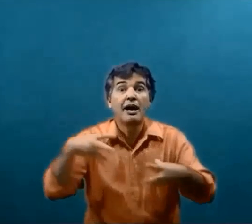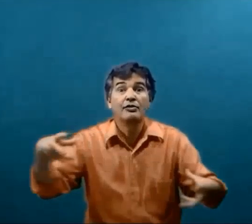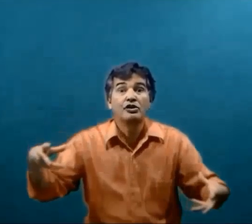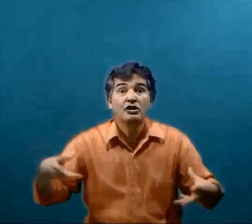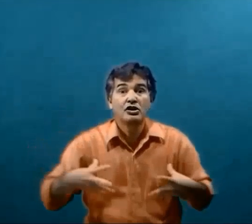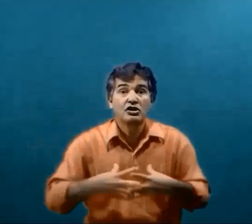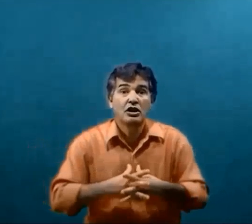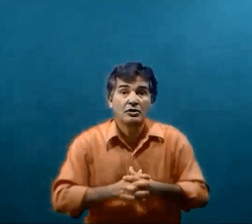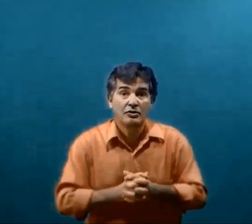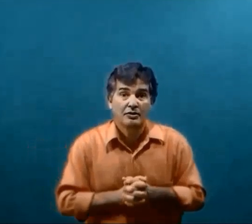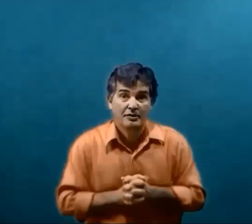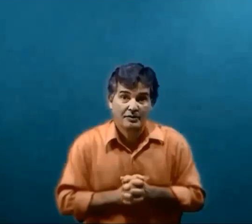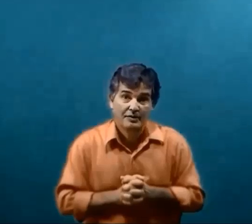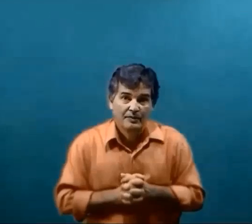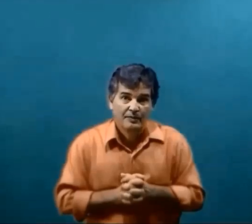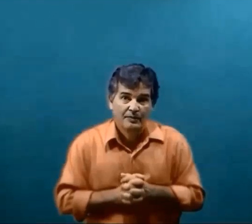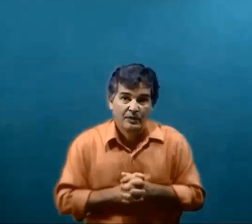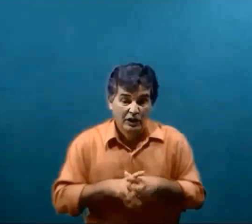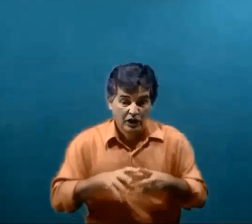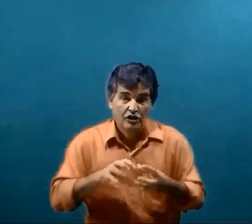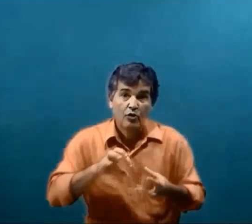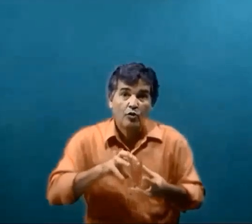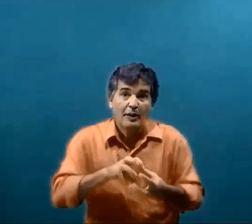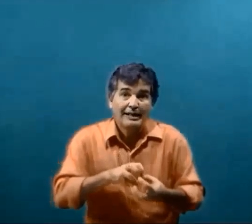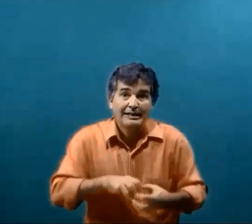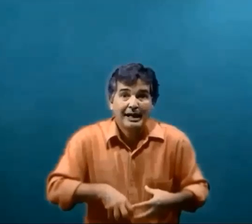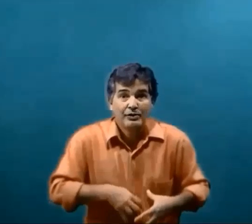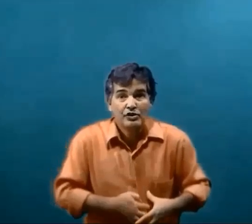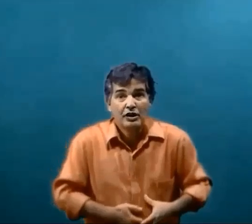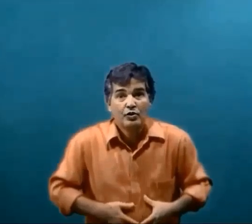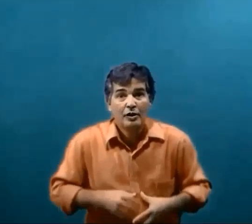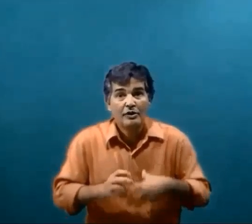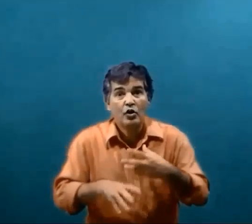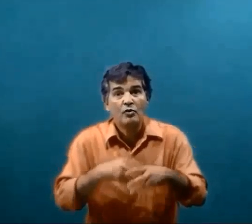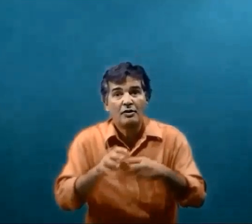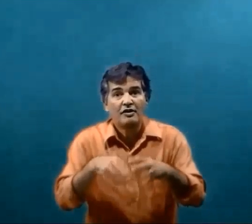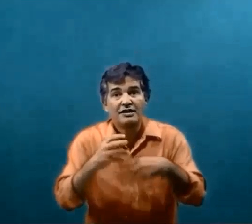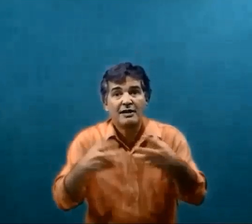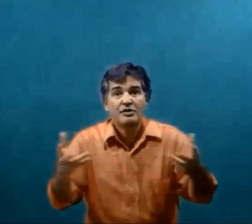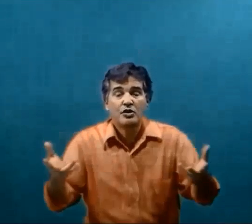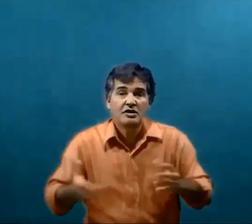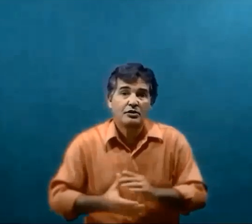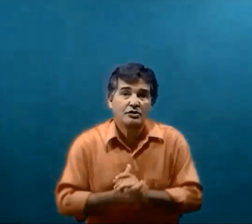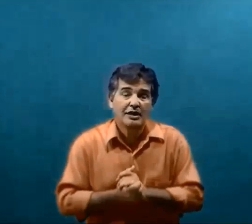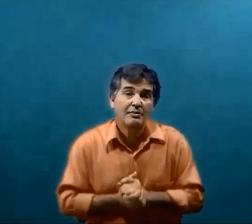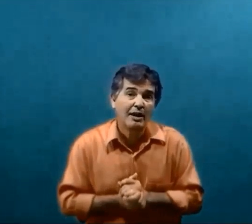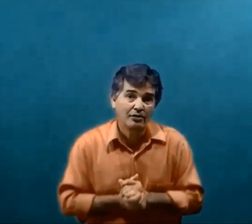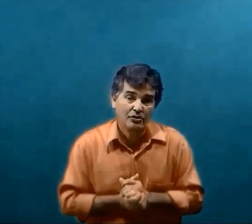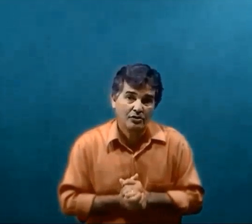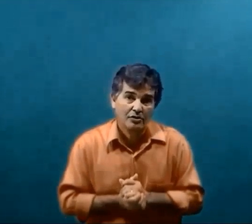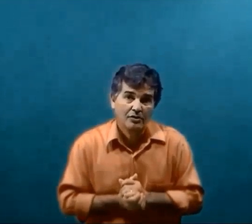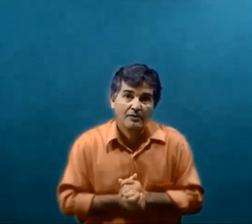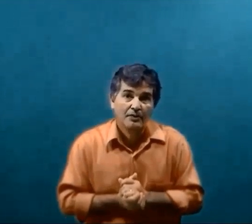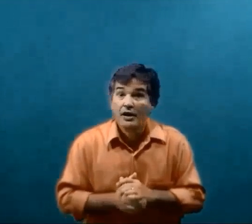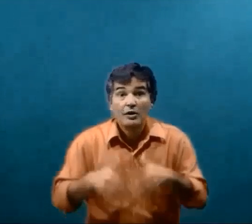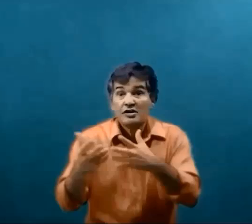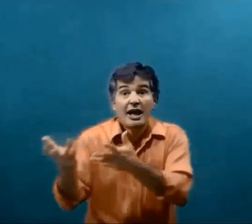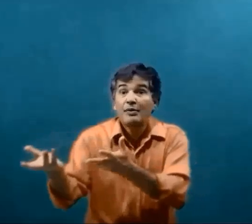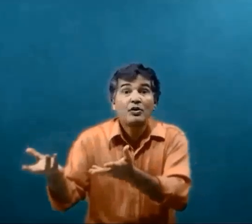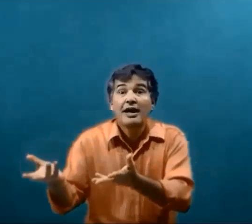metros de intestino, que estão compactados dentro do abdômen para fazer a absorção dos alimentos. Não sabem o que é